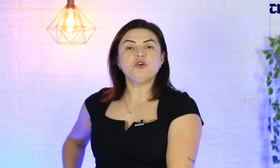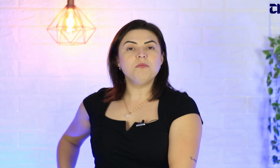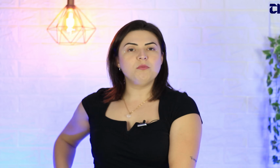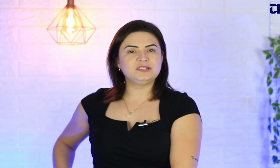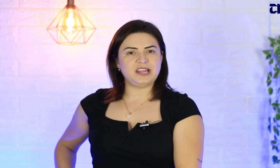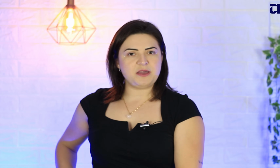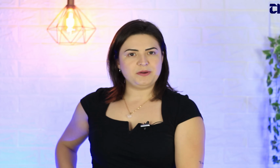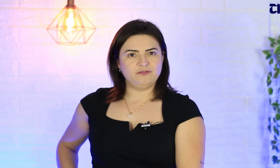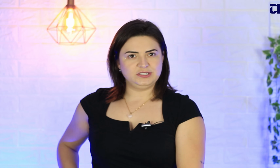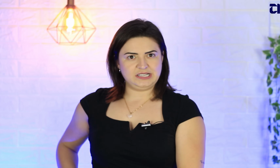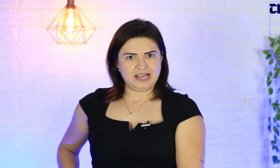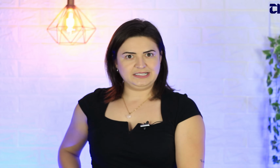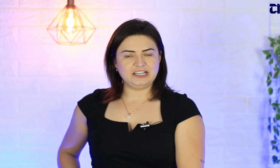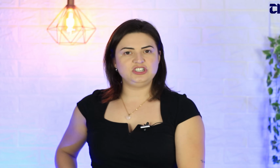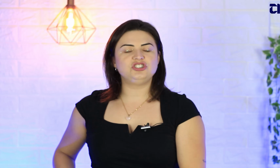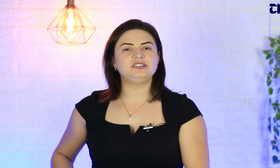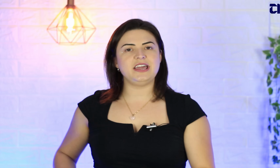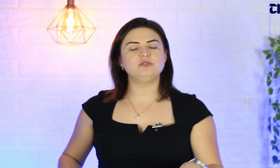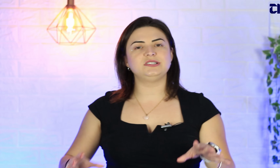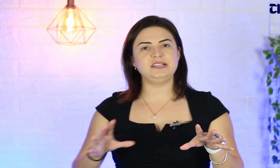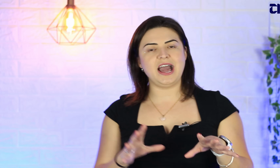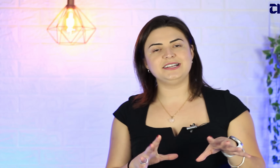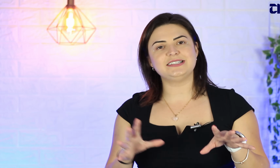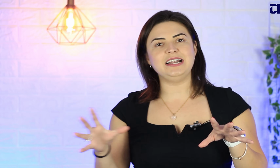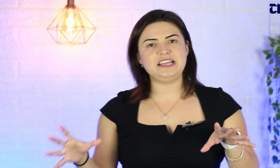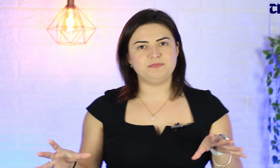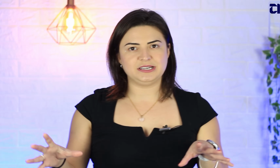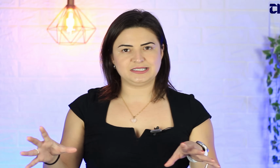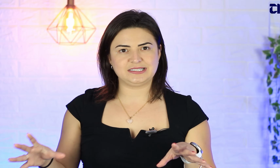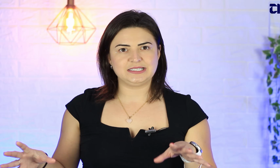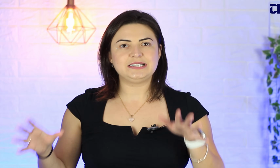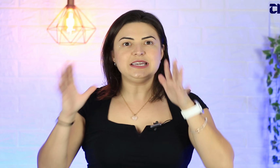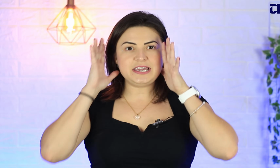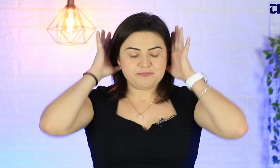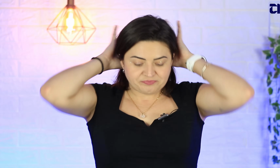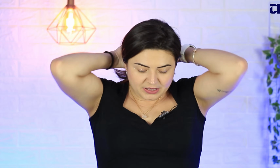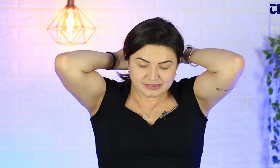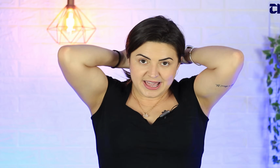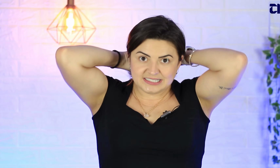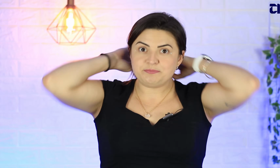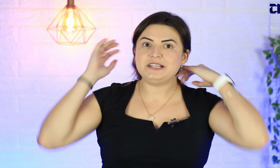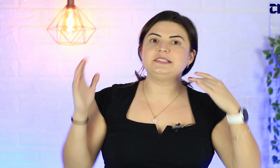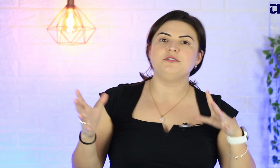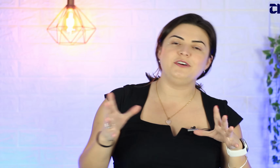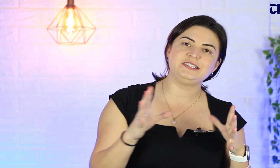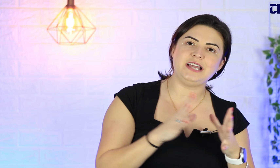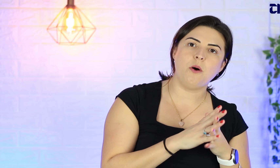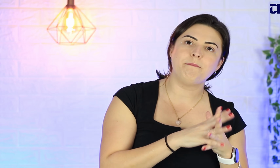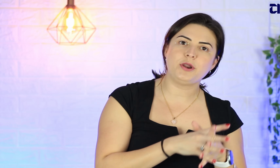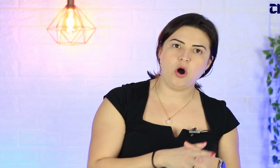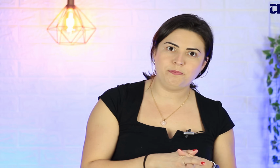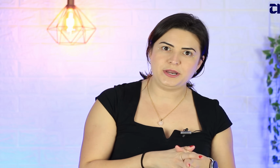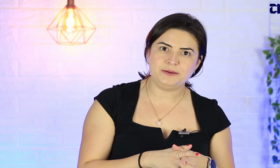assim como eu mostrei para vocês que a gente tem os sinais da Libras que tem expressão facial própria,